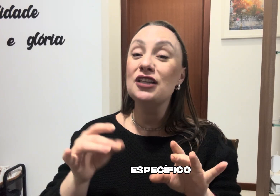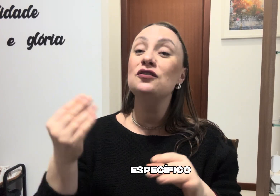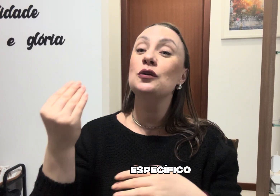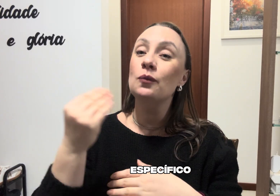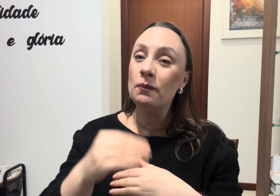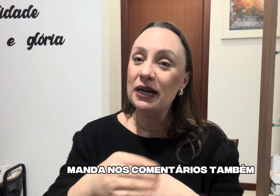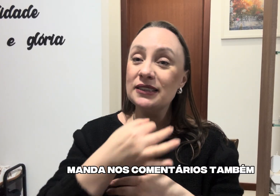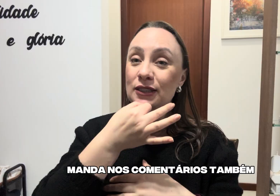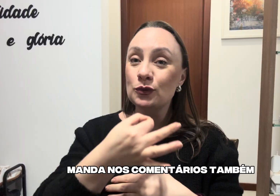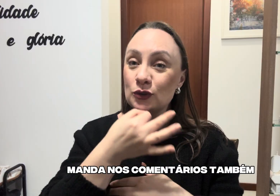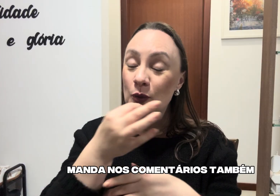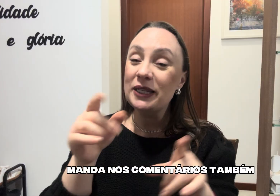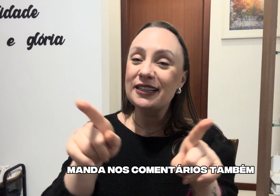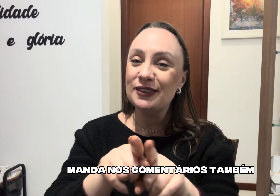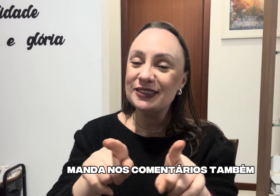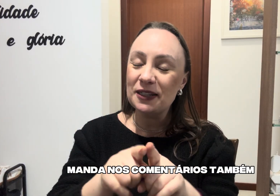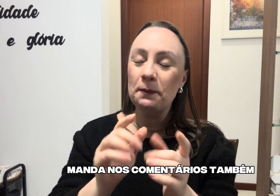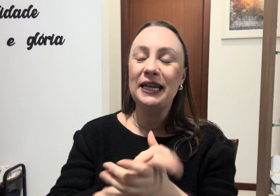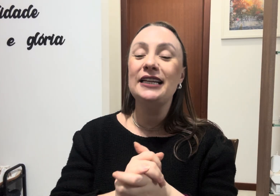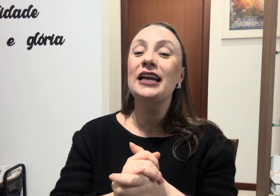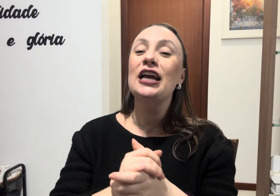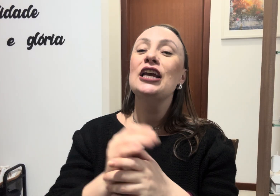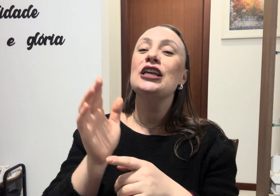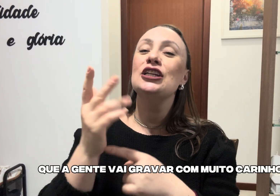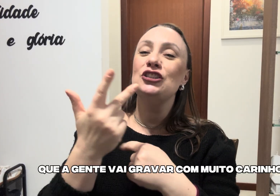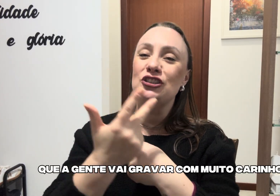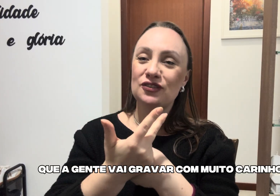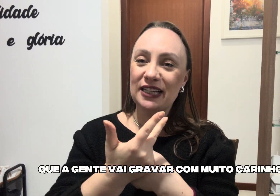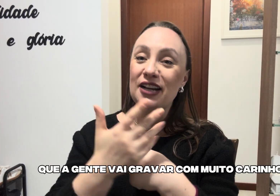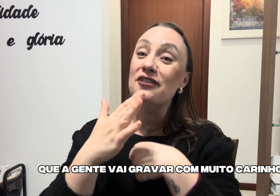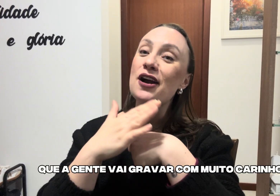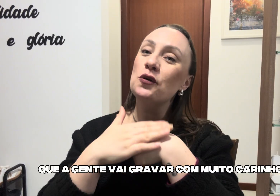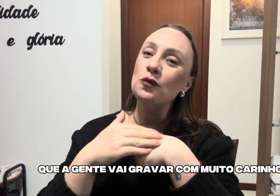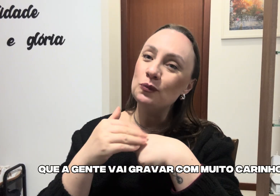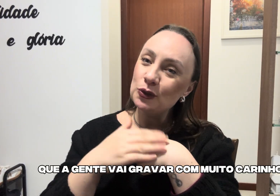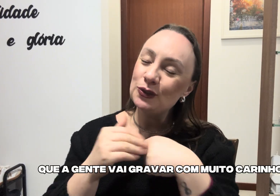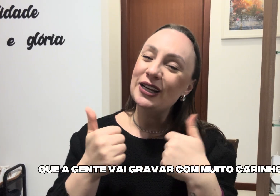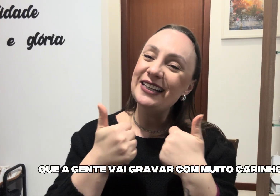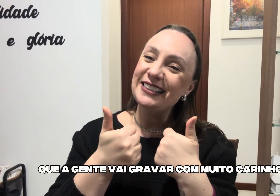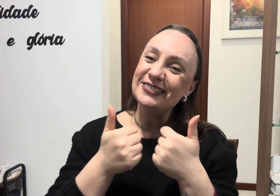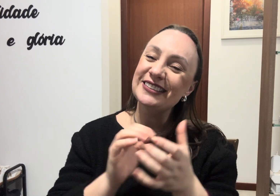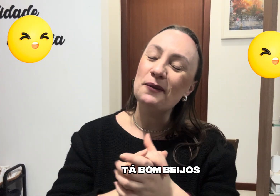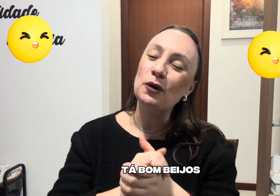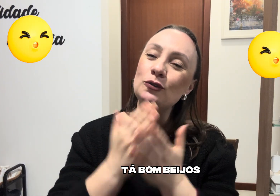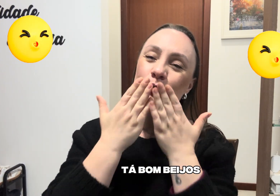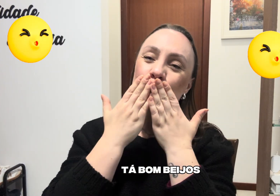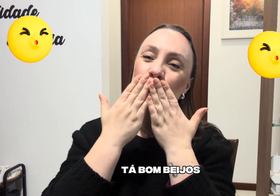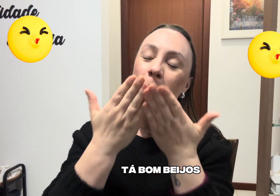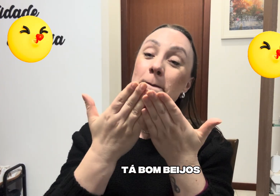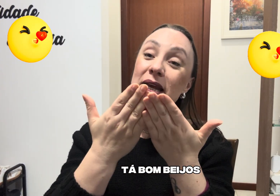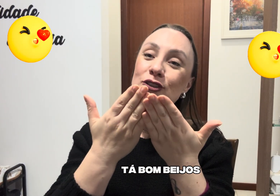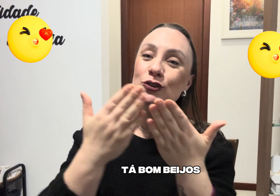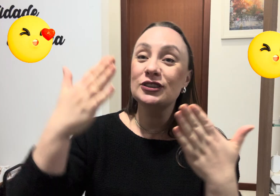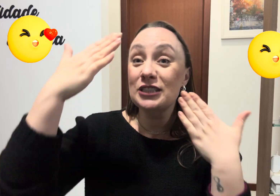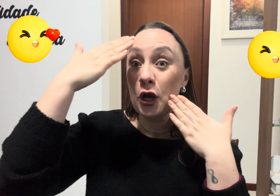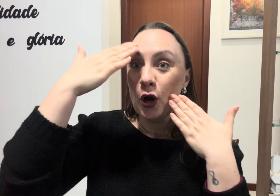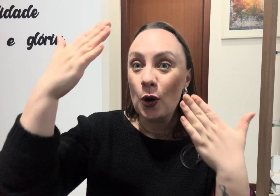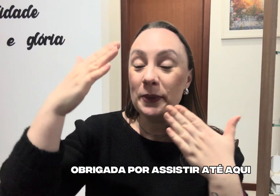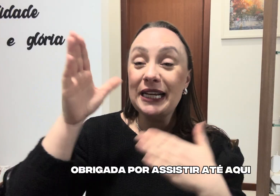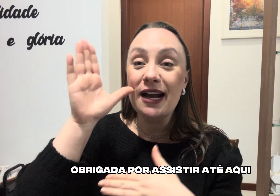específico, manda nos comentários também, que a gente vai gravar com muito carinho, tá bom? Beijos,